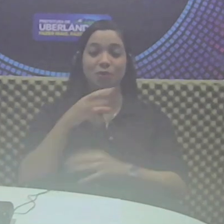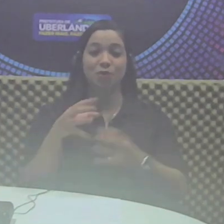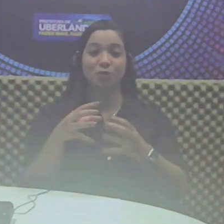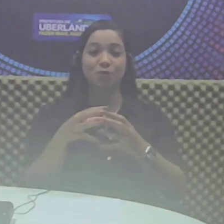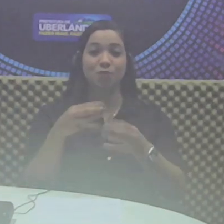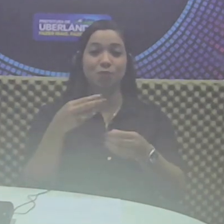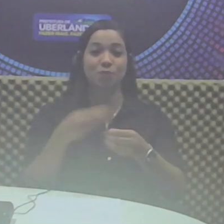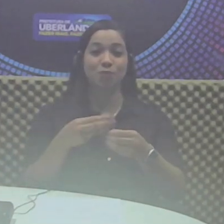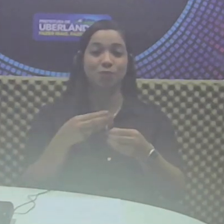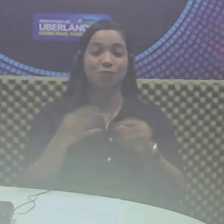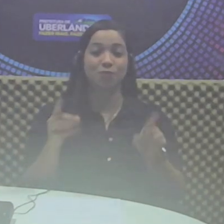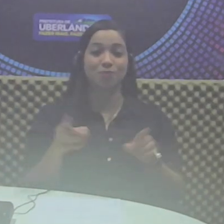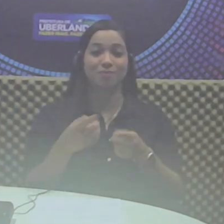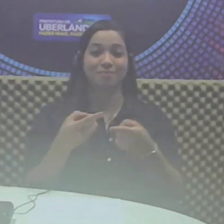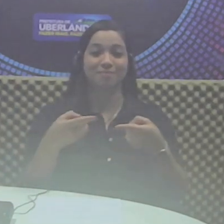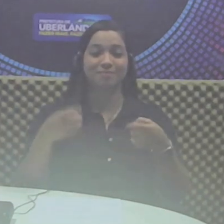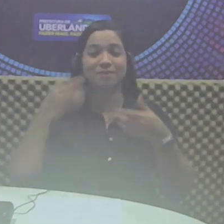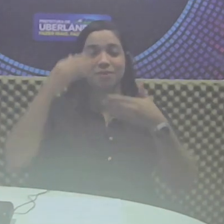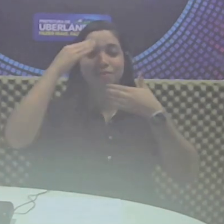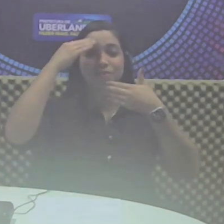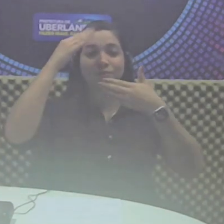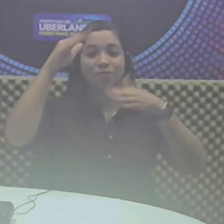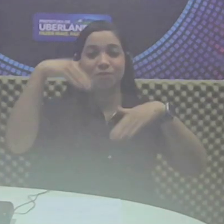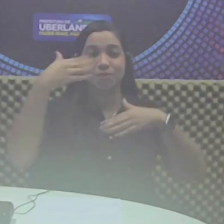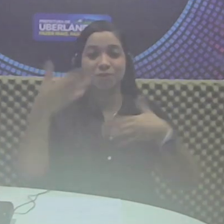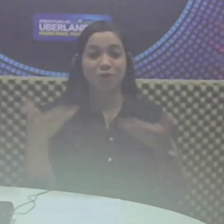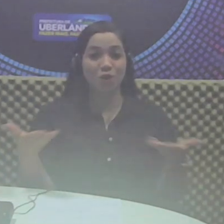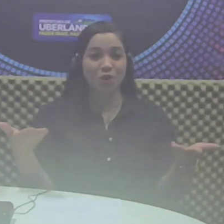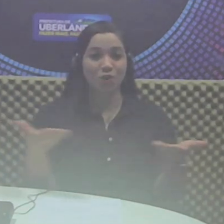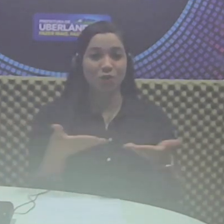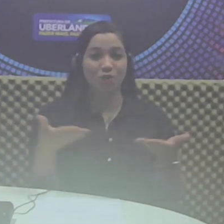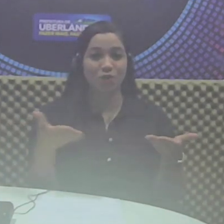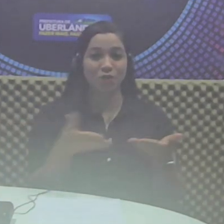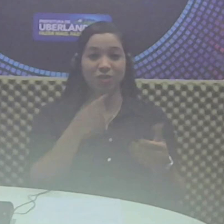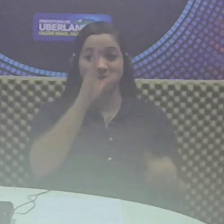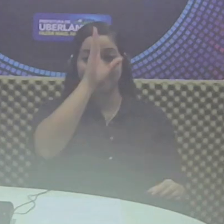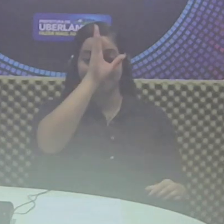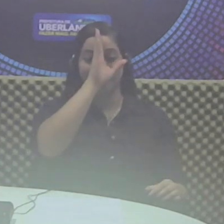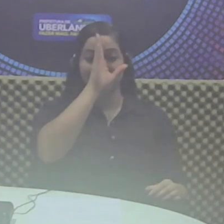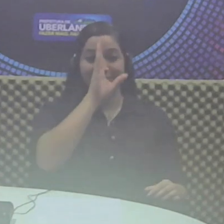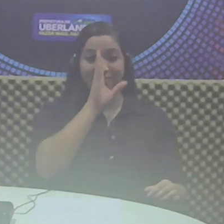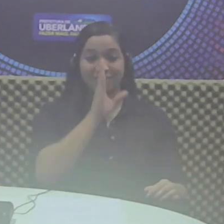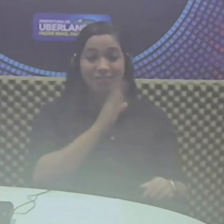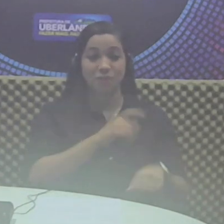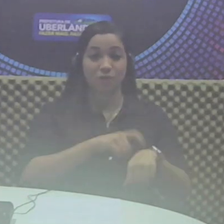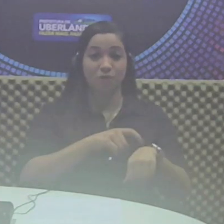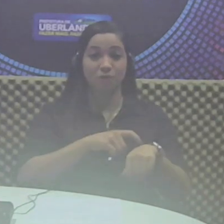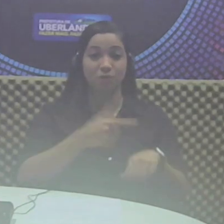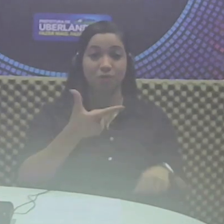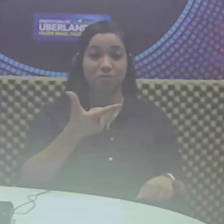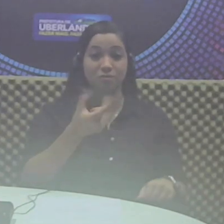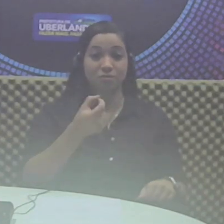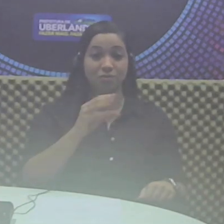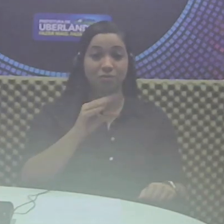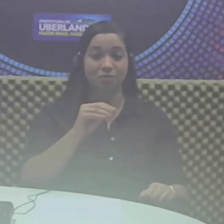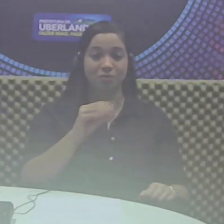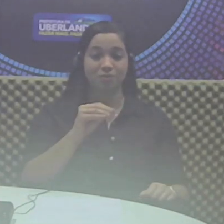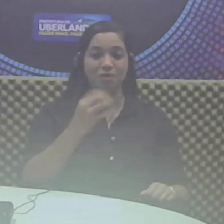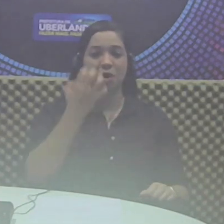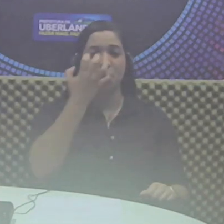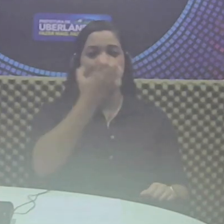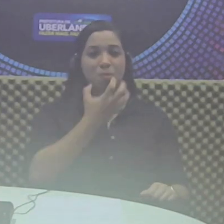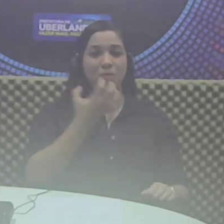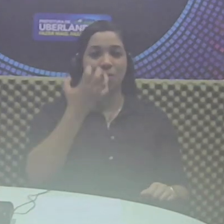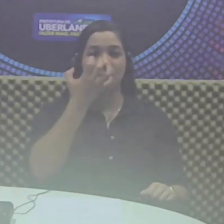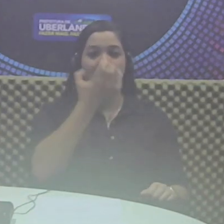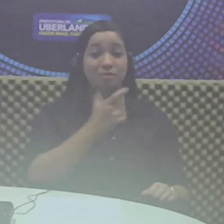a homenagem acontece hoje com entrada gratuita e início às 8 da noite entre as canções do Repertório temas